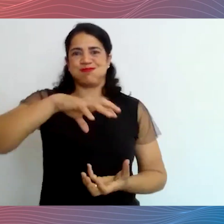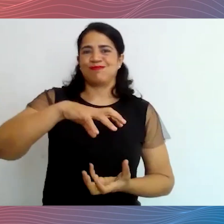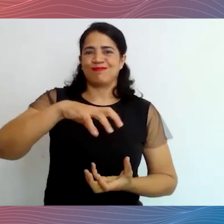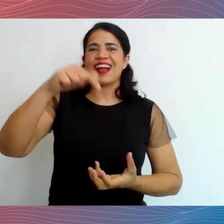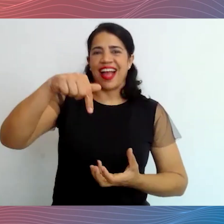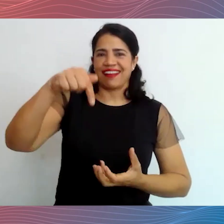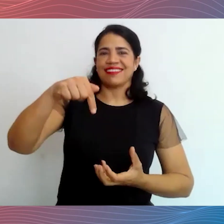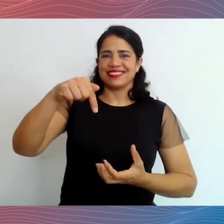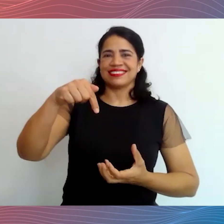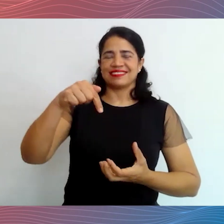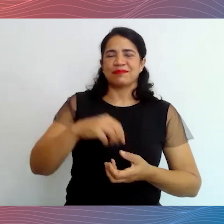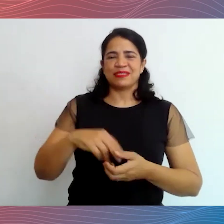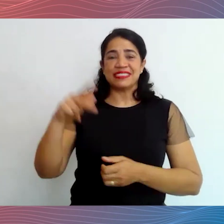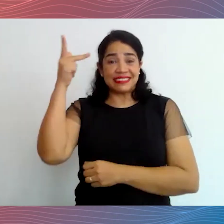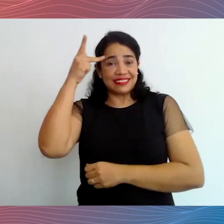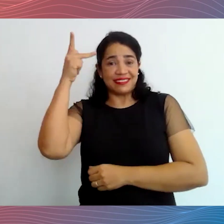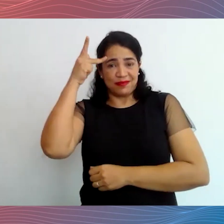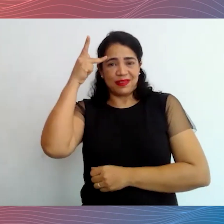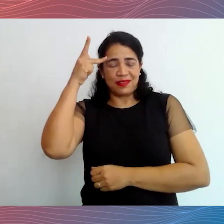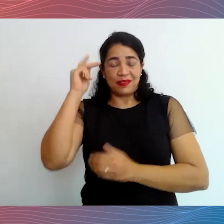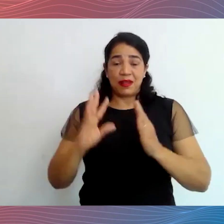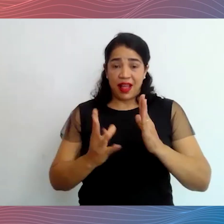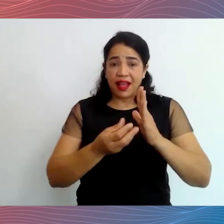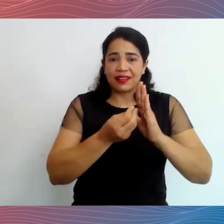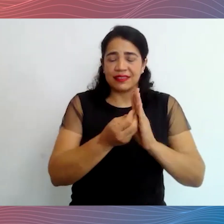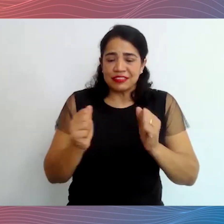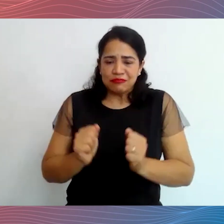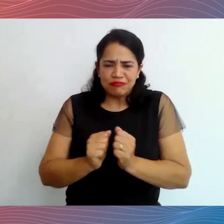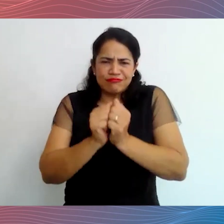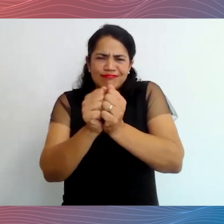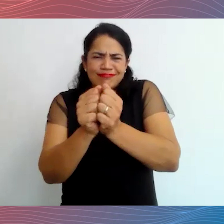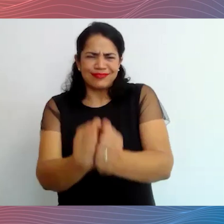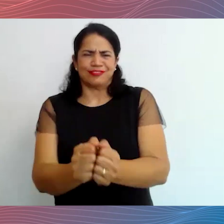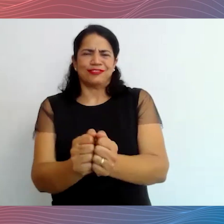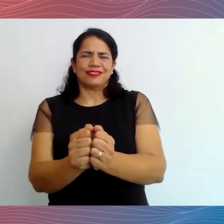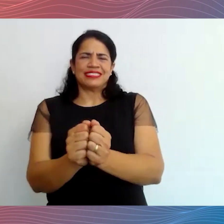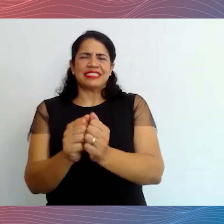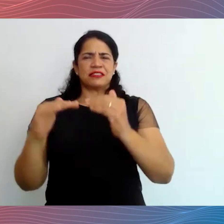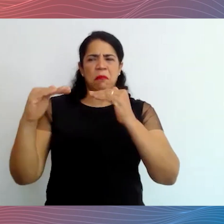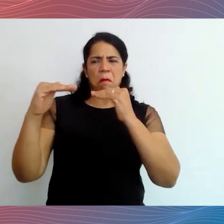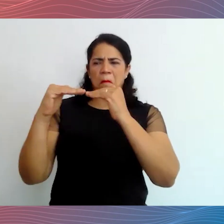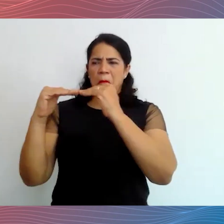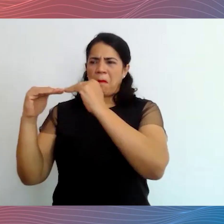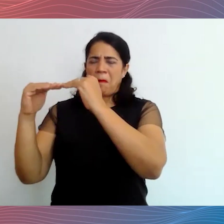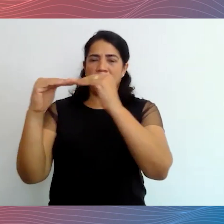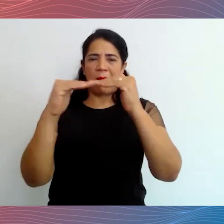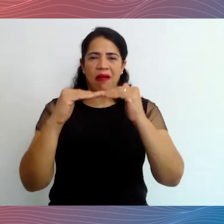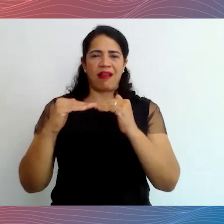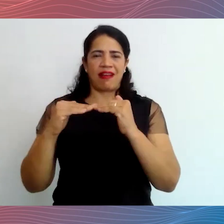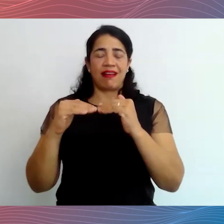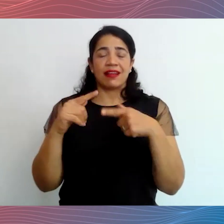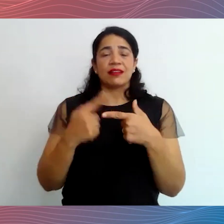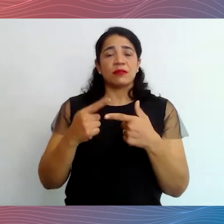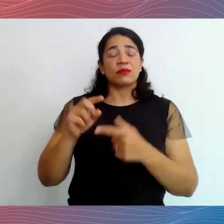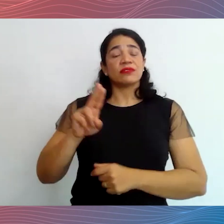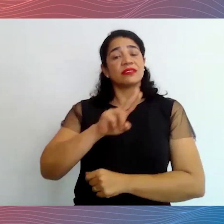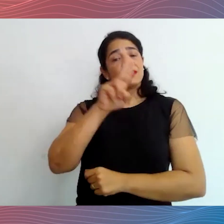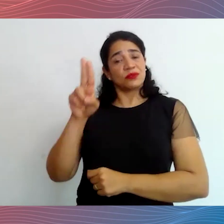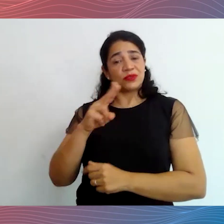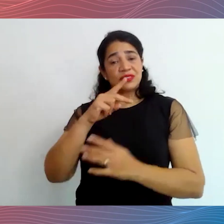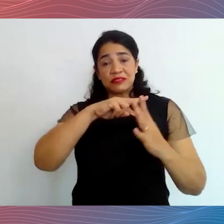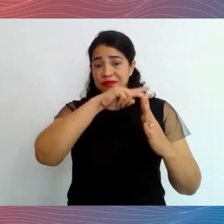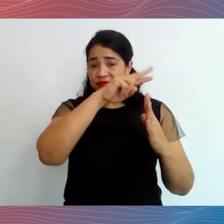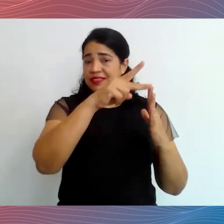As igrejas estão se alinhando, né? Estão usando essas ferramentas e as coisas estão, irmão, está